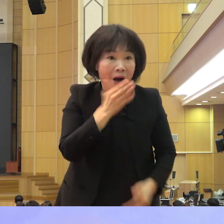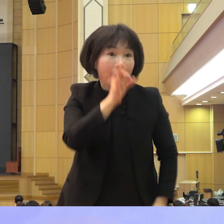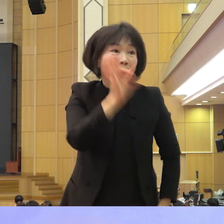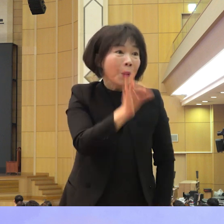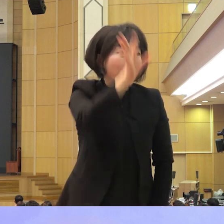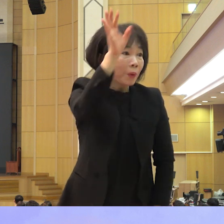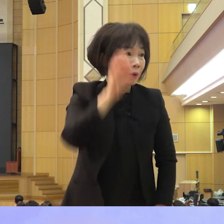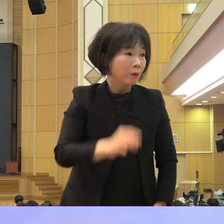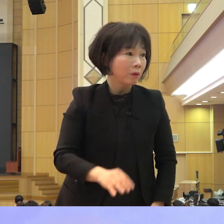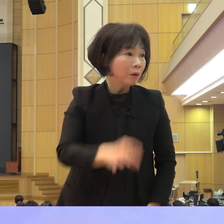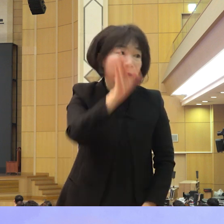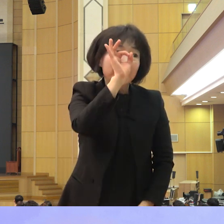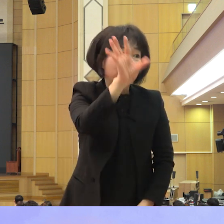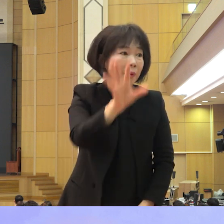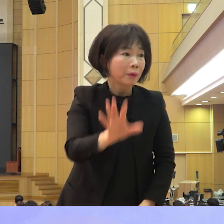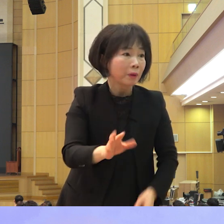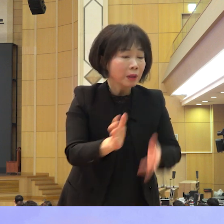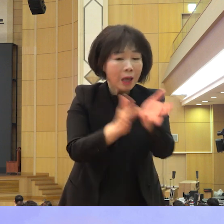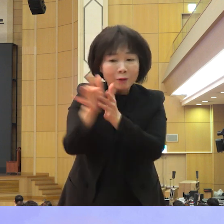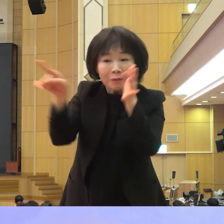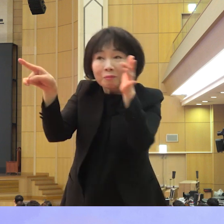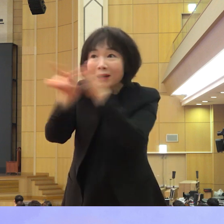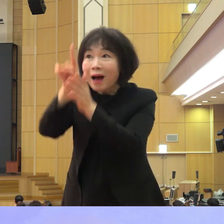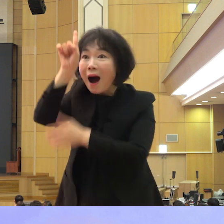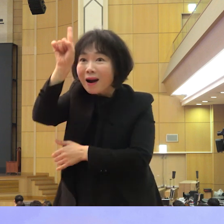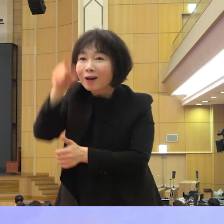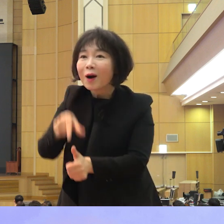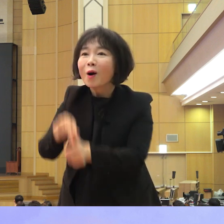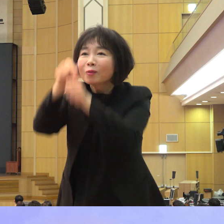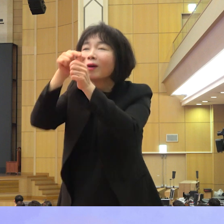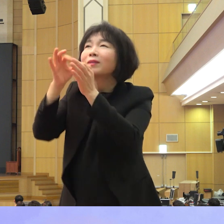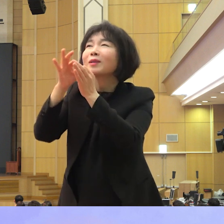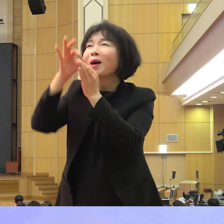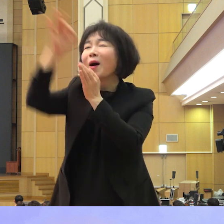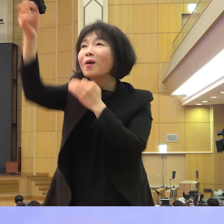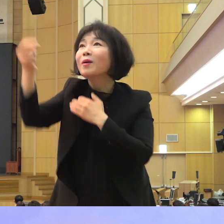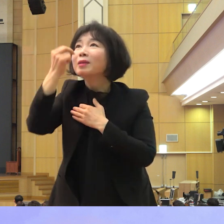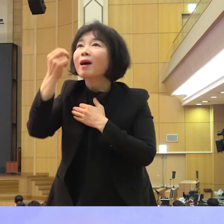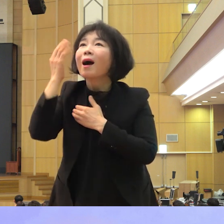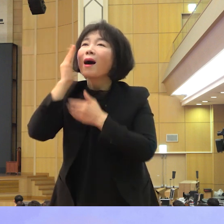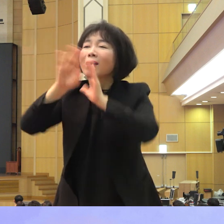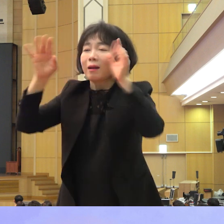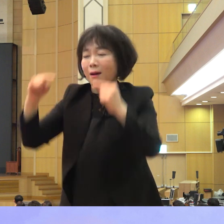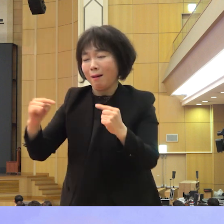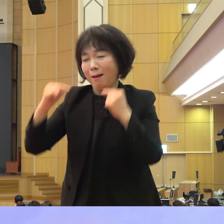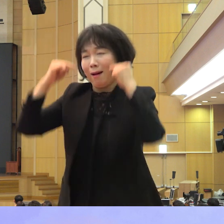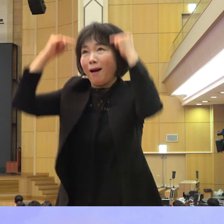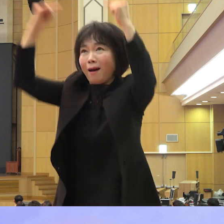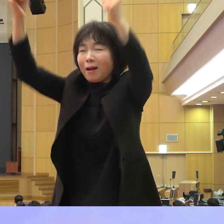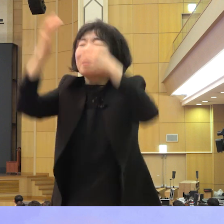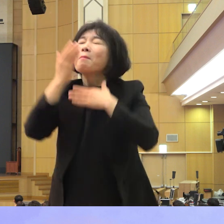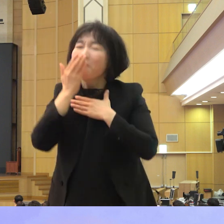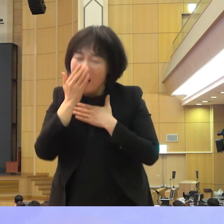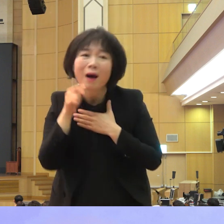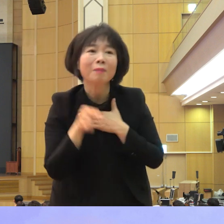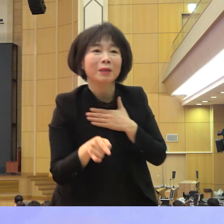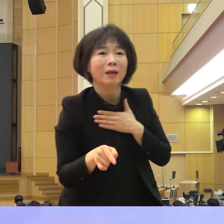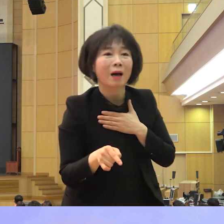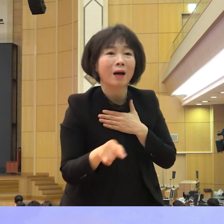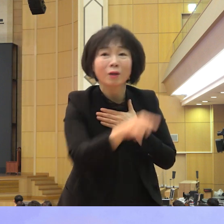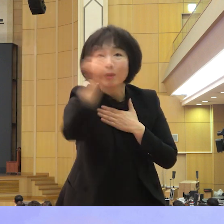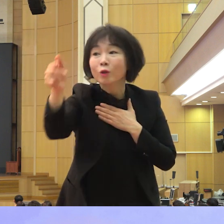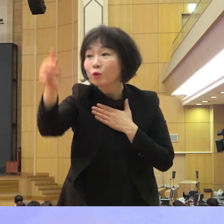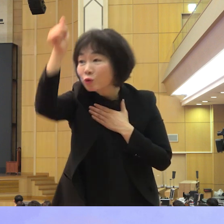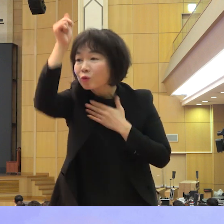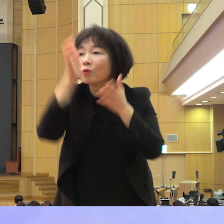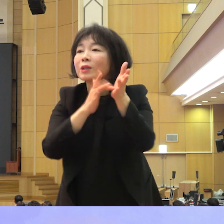천국 갑니까? 예수를 믿어서 구원받고 영생하고 천국 가지. 그러니까 한마디로 말해서 성경에 주 예수를 믿어라, 그리하면